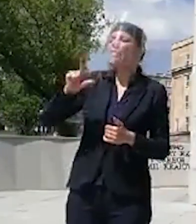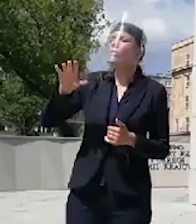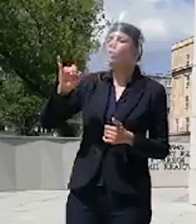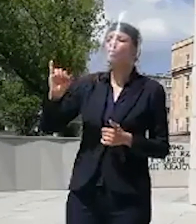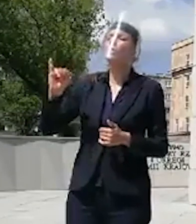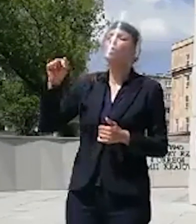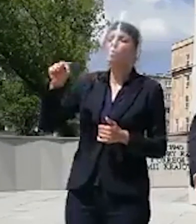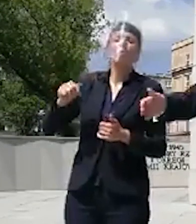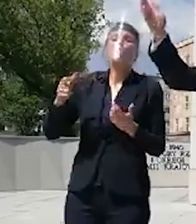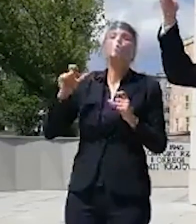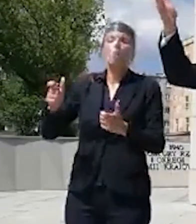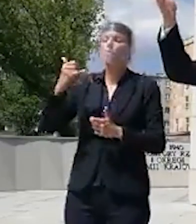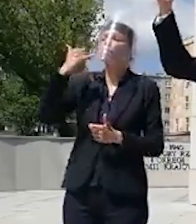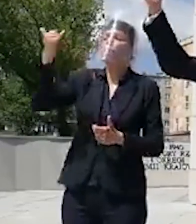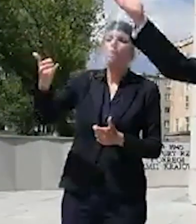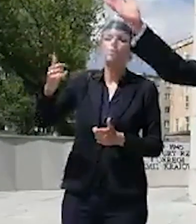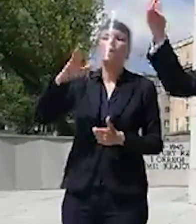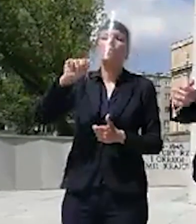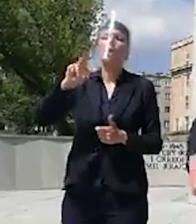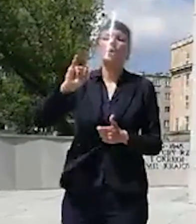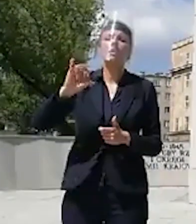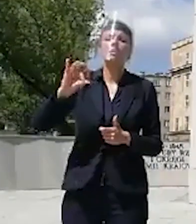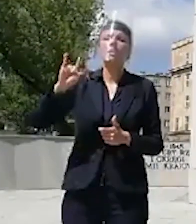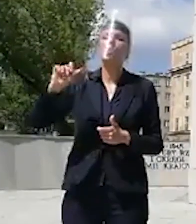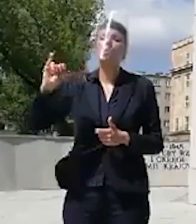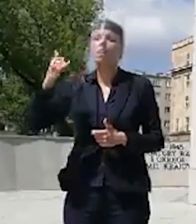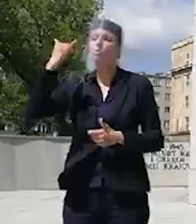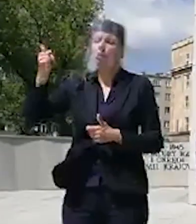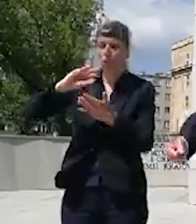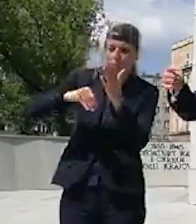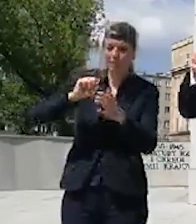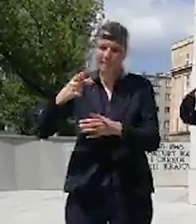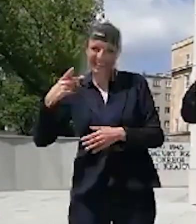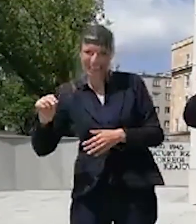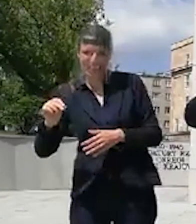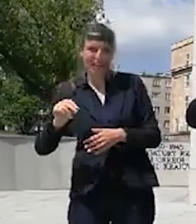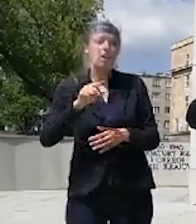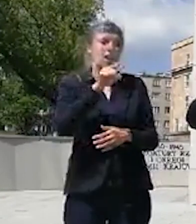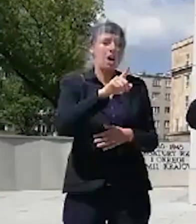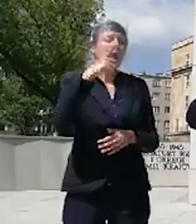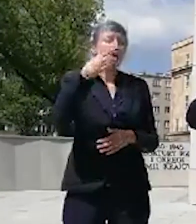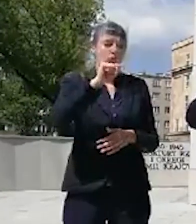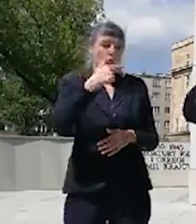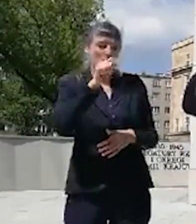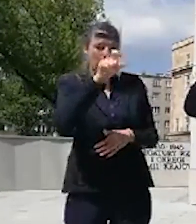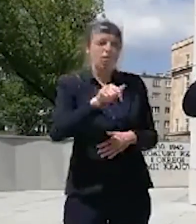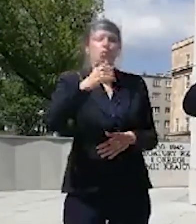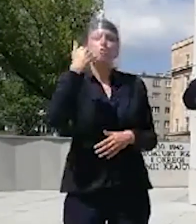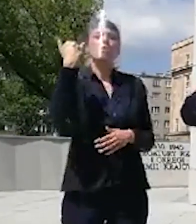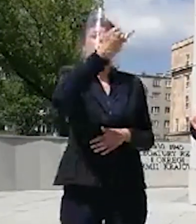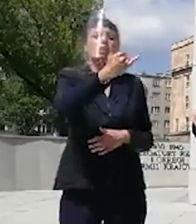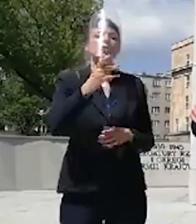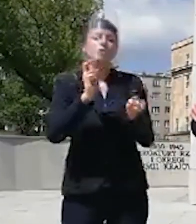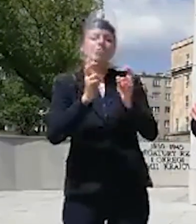pytać, czy podpisze, czy nie. Andrzej Duda, tak jak dzisiaj, będzie dzwonił do Jarosława Kaczyńskiego, a ja mogę sam zdecydować swoimi ekspertami, czy podpisać